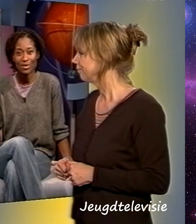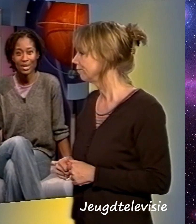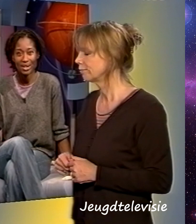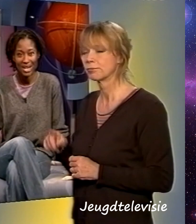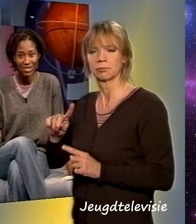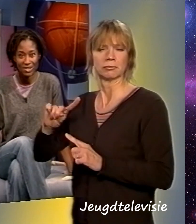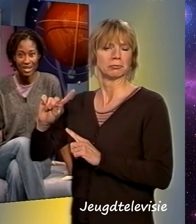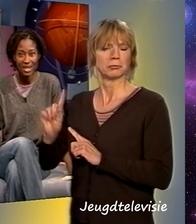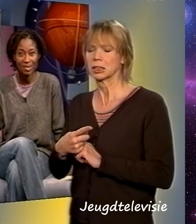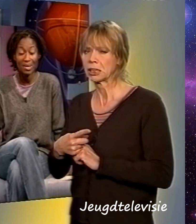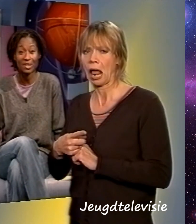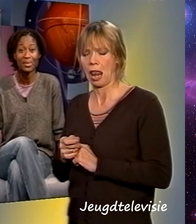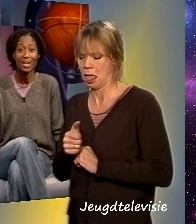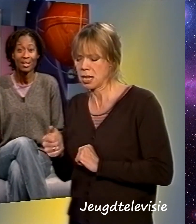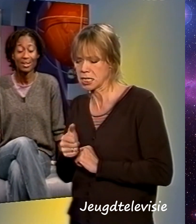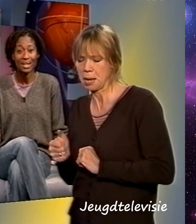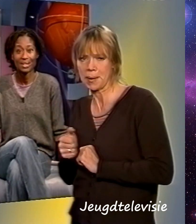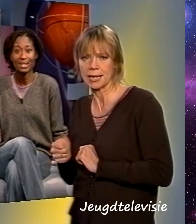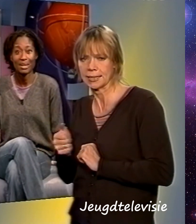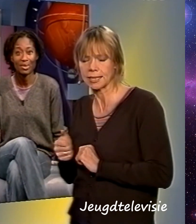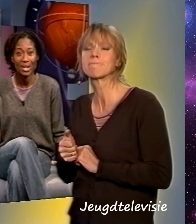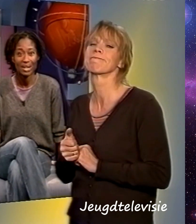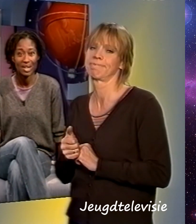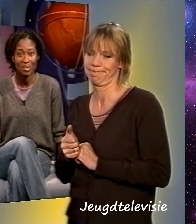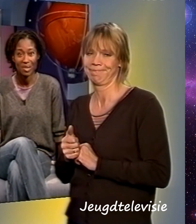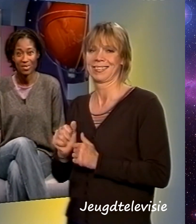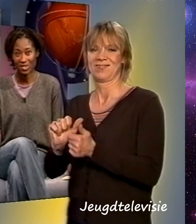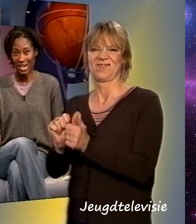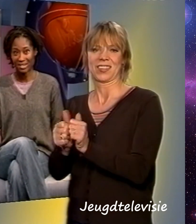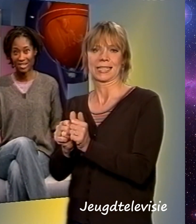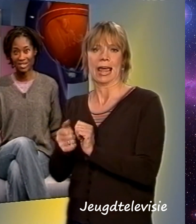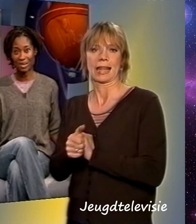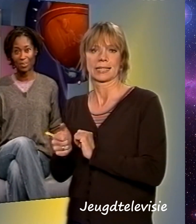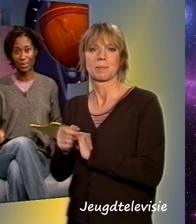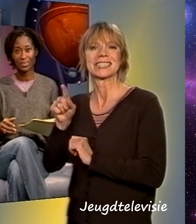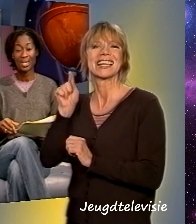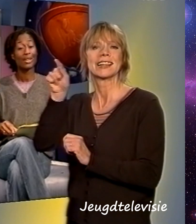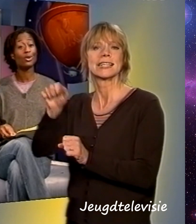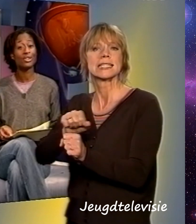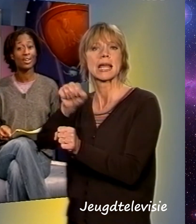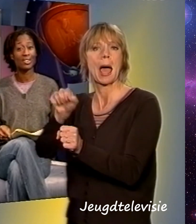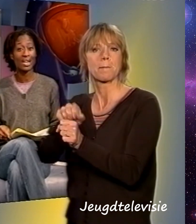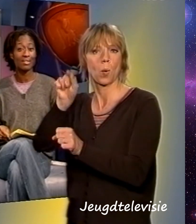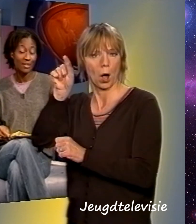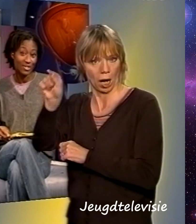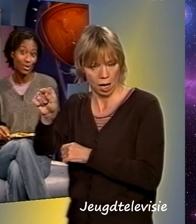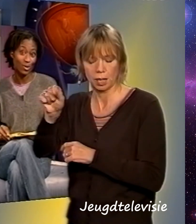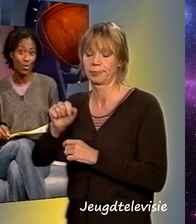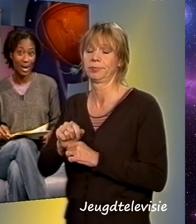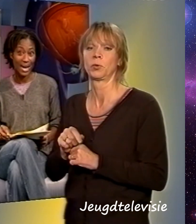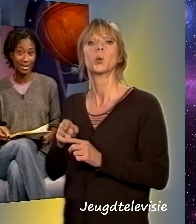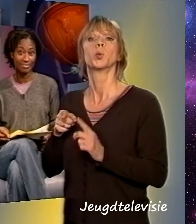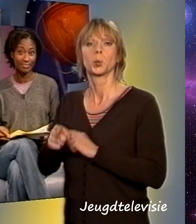vliegensvlug en razend snel sms'en dat deden de deelnemers aan een sms wedstrijd in singapore en doel van de wedstrijd een